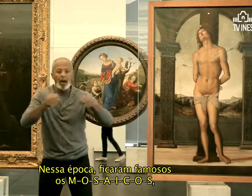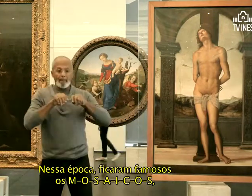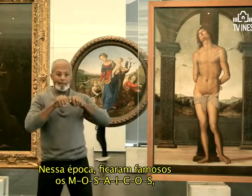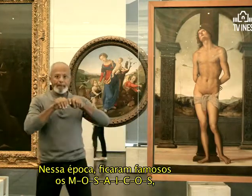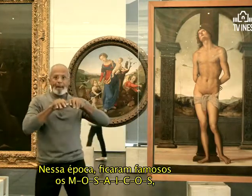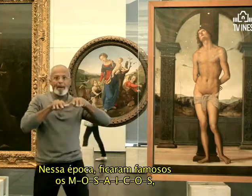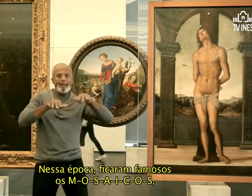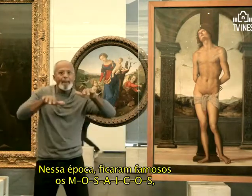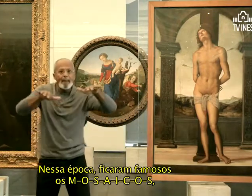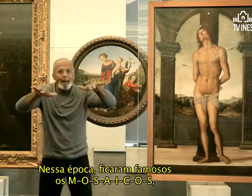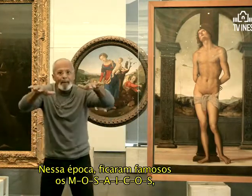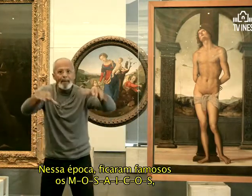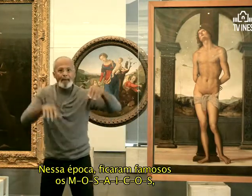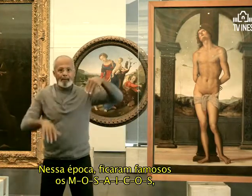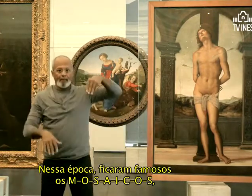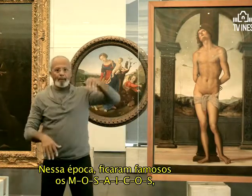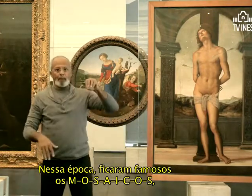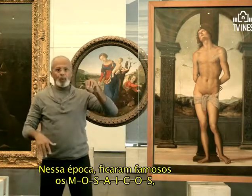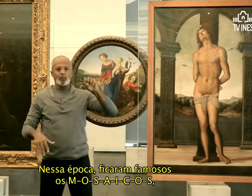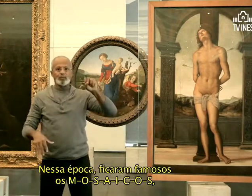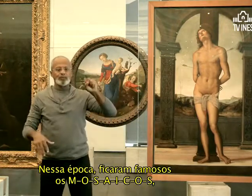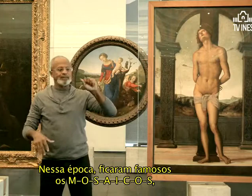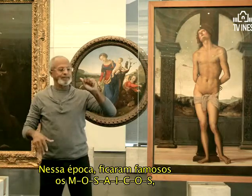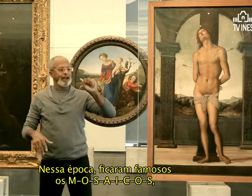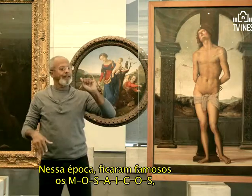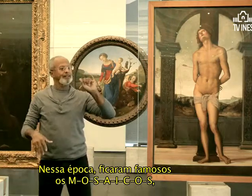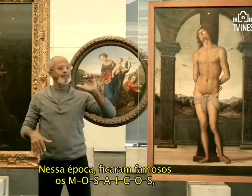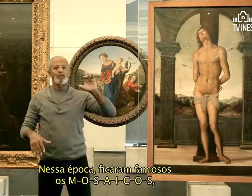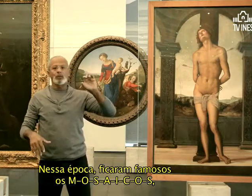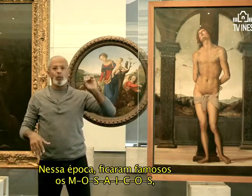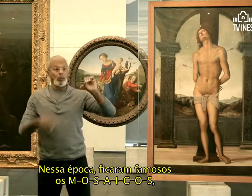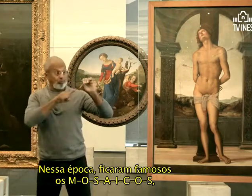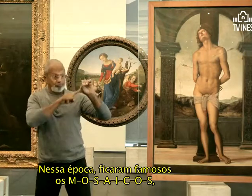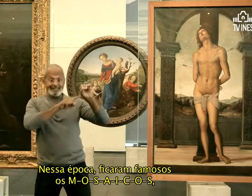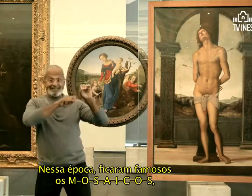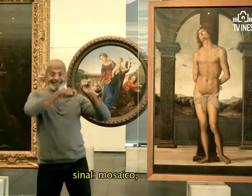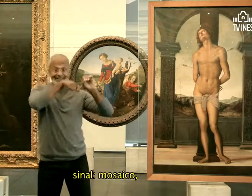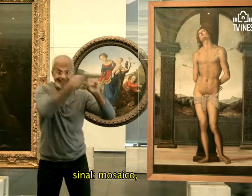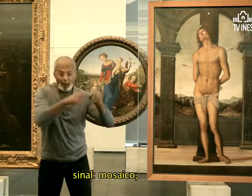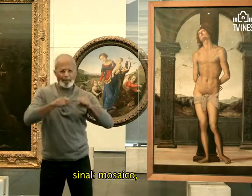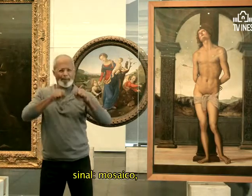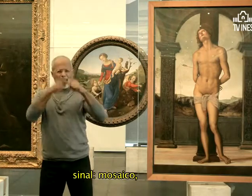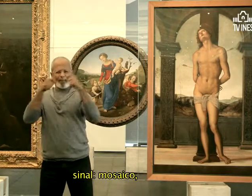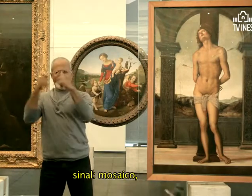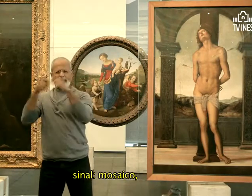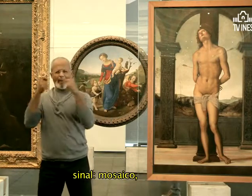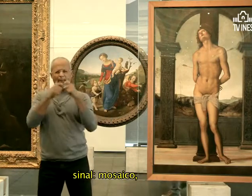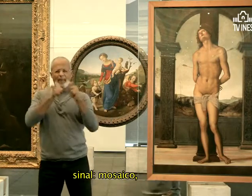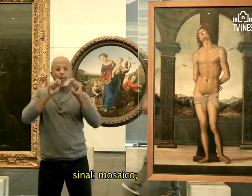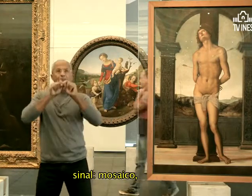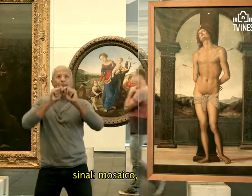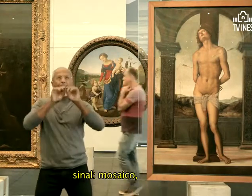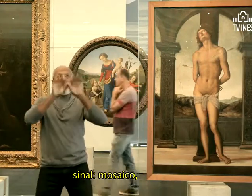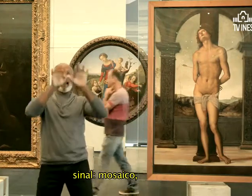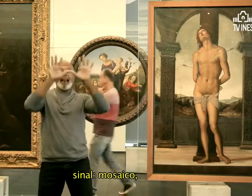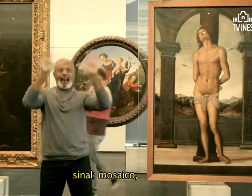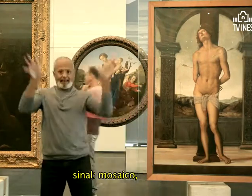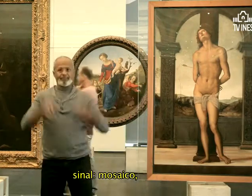época, ficaram famosos os mosaicos. Sinal, mosaico.